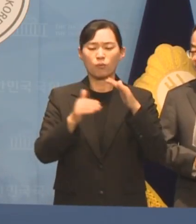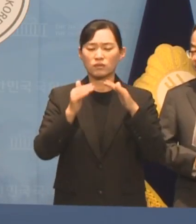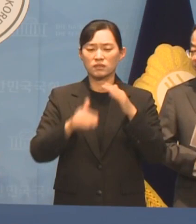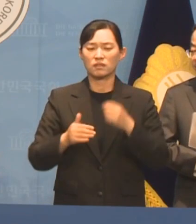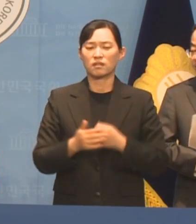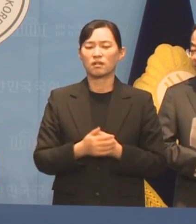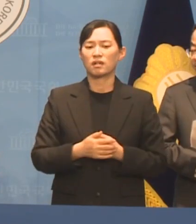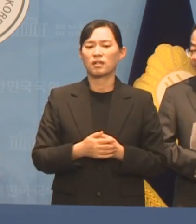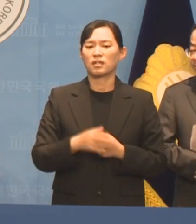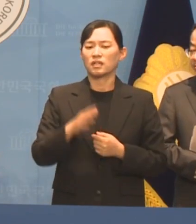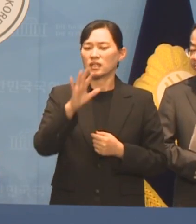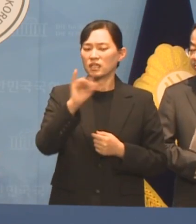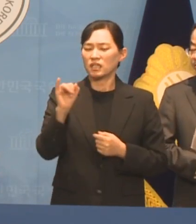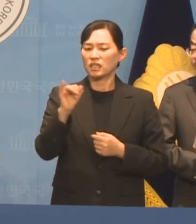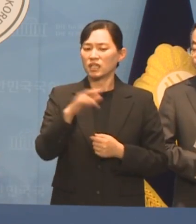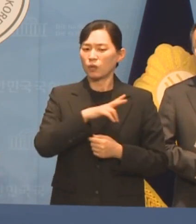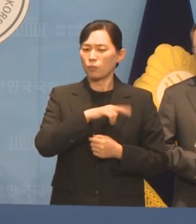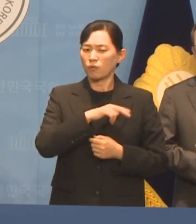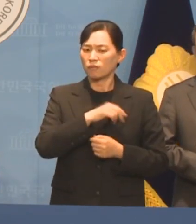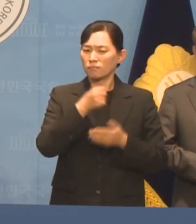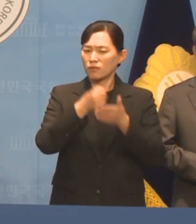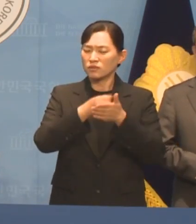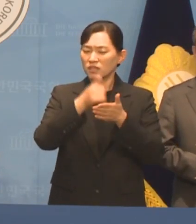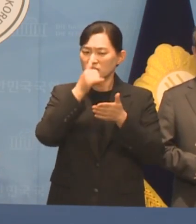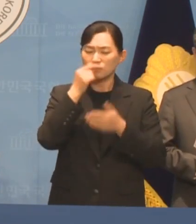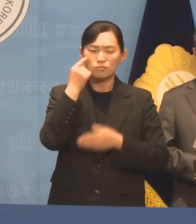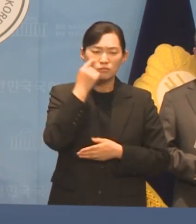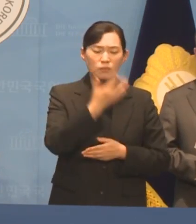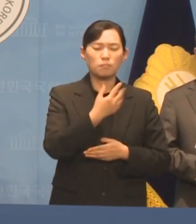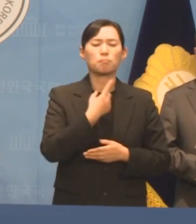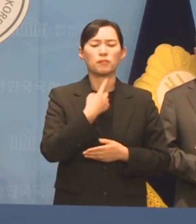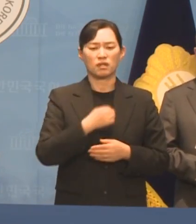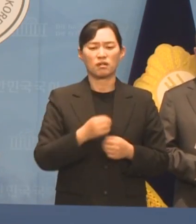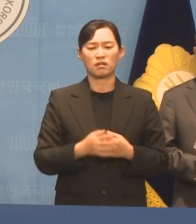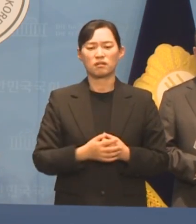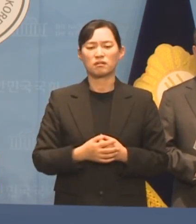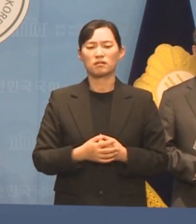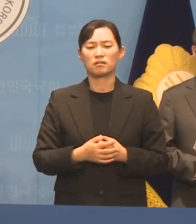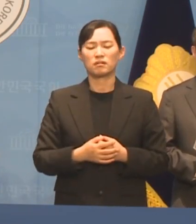국민의힘 전 의원이 내정되어 있는지 물었습니다.